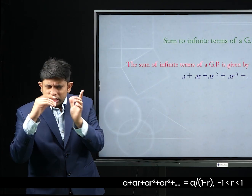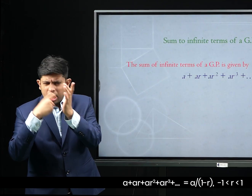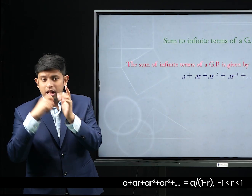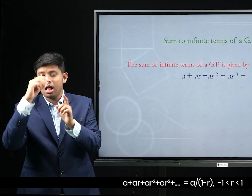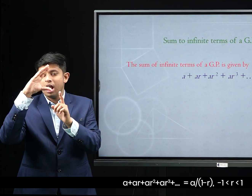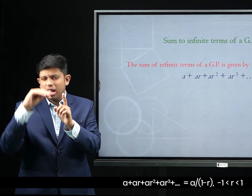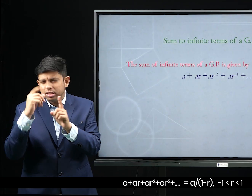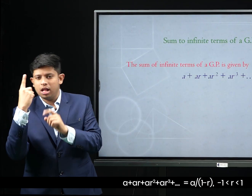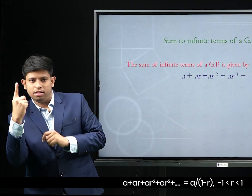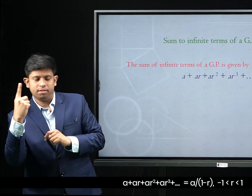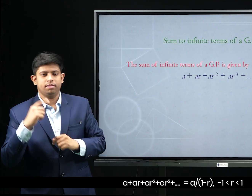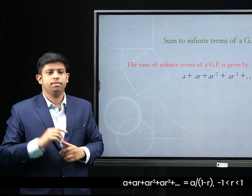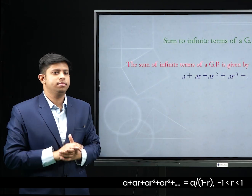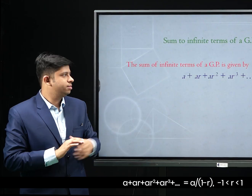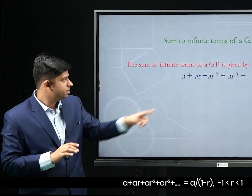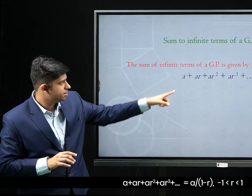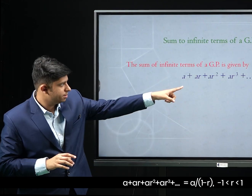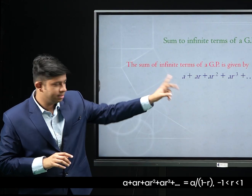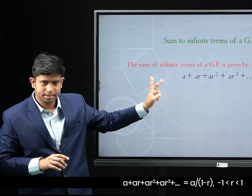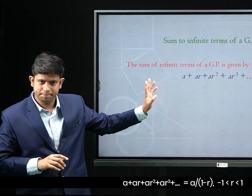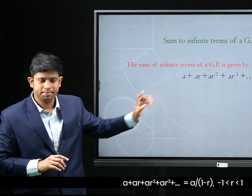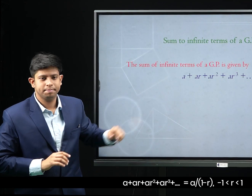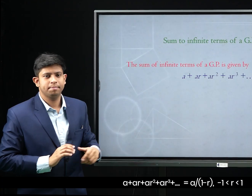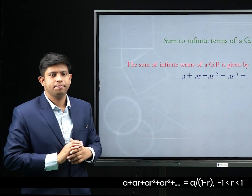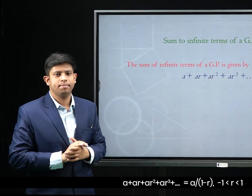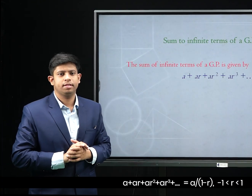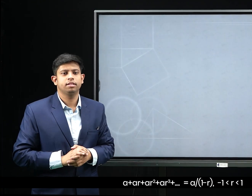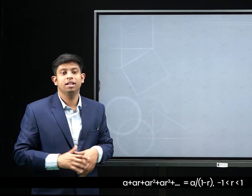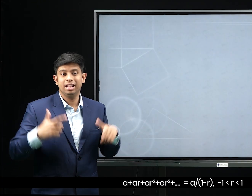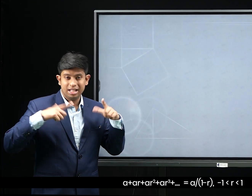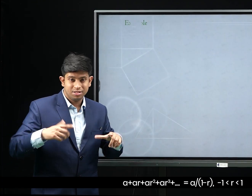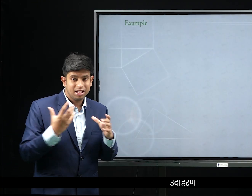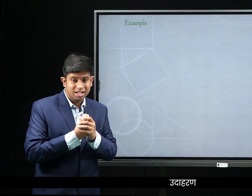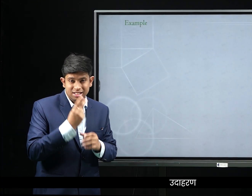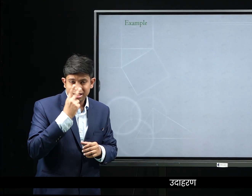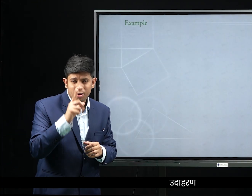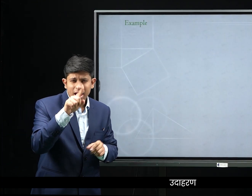parenthesis close comma minus 1 is less than r is less than 1। उदाहरण: